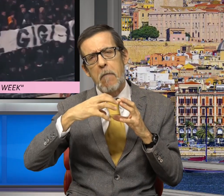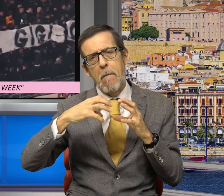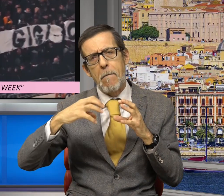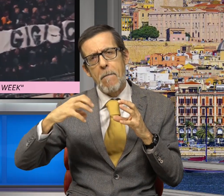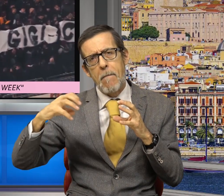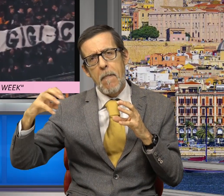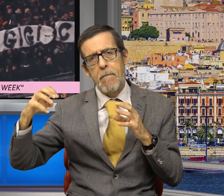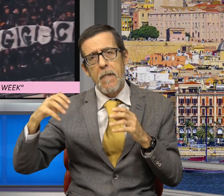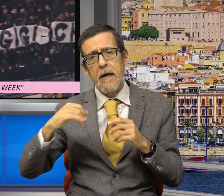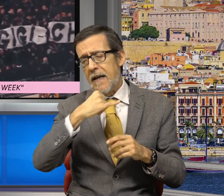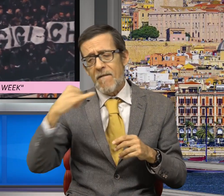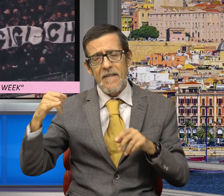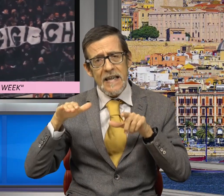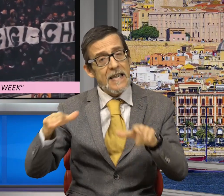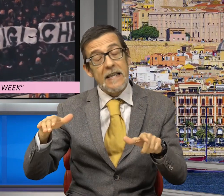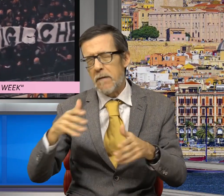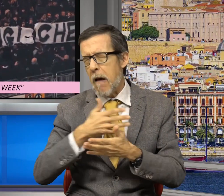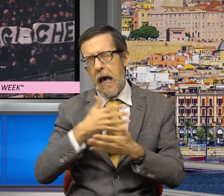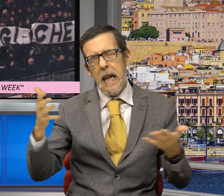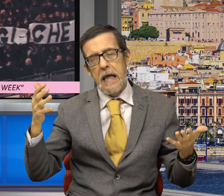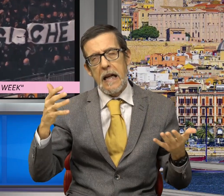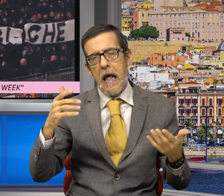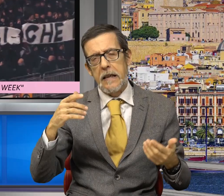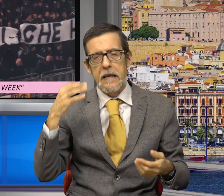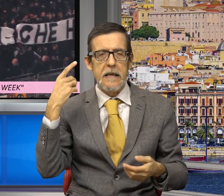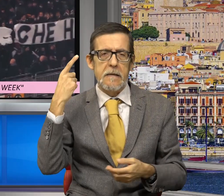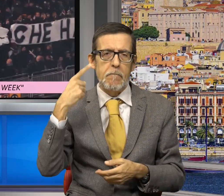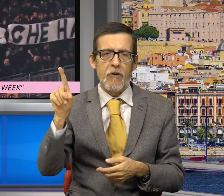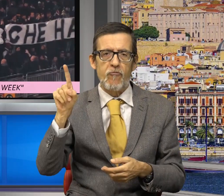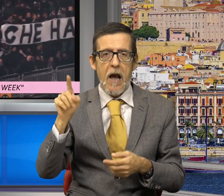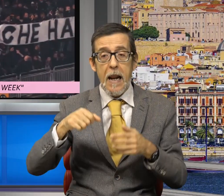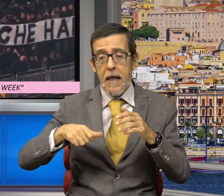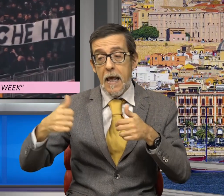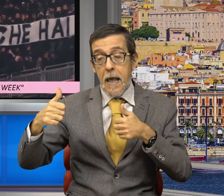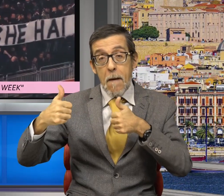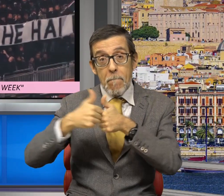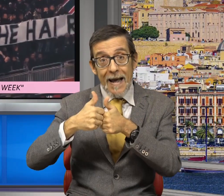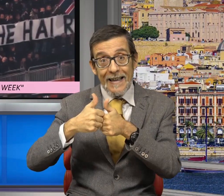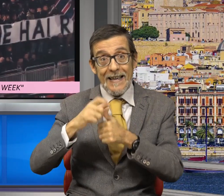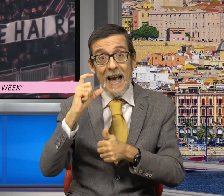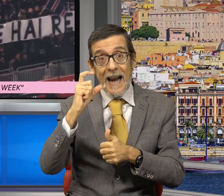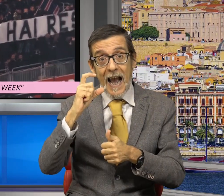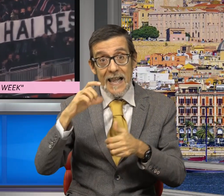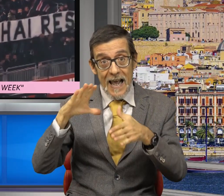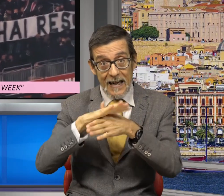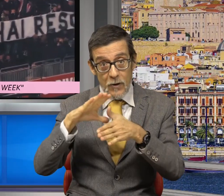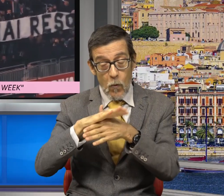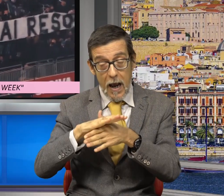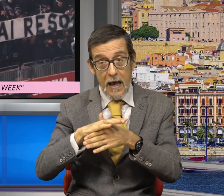finale della settimana dedicata a Gigi Riva, con la partita del Cagliari che ospita sabato alle 18 il Milan